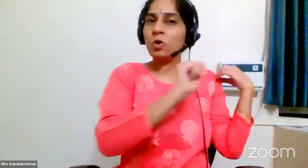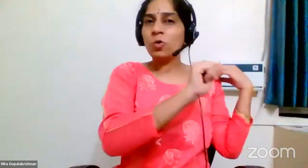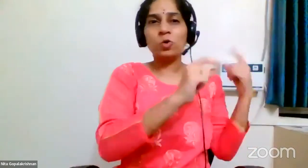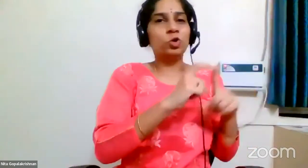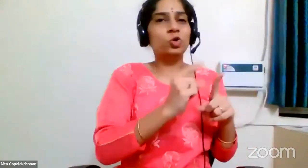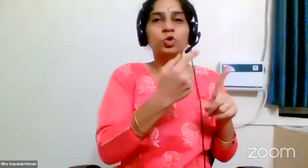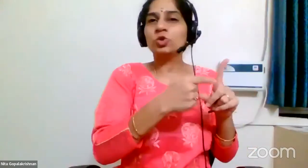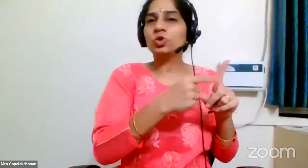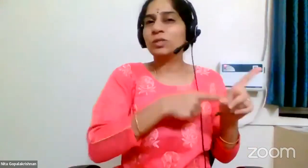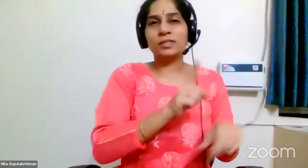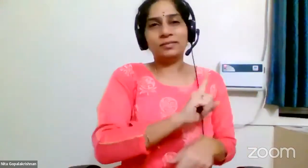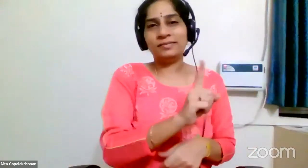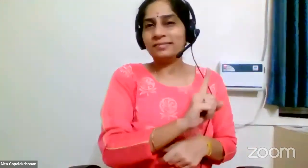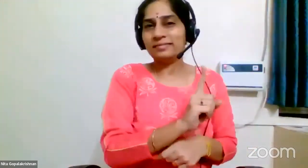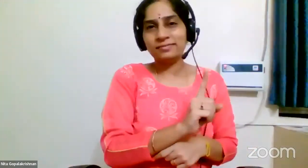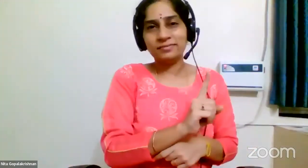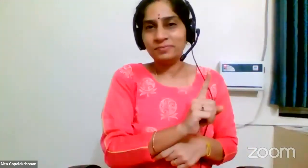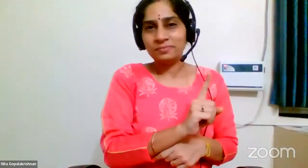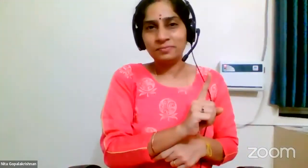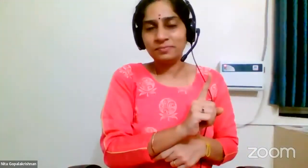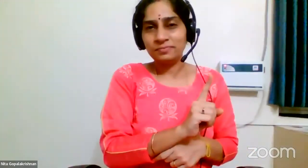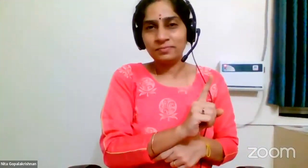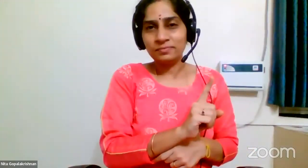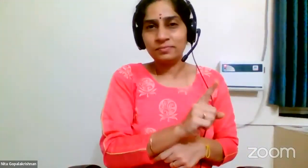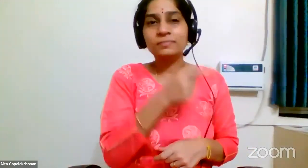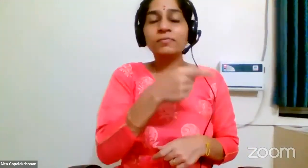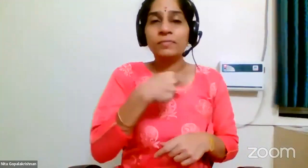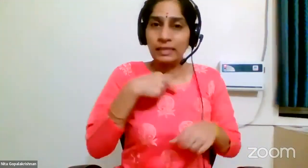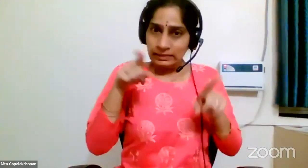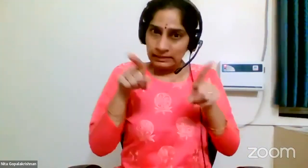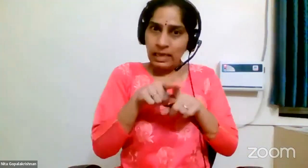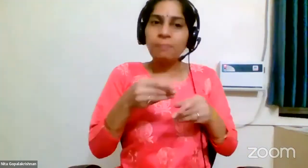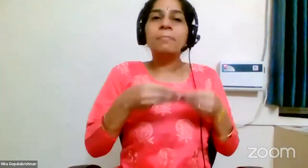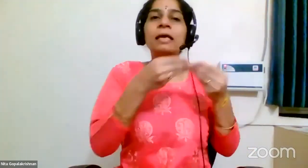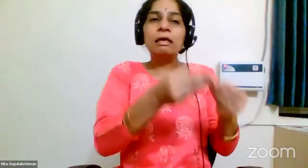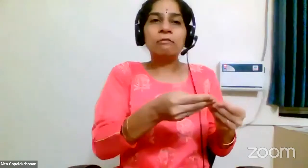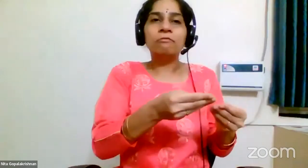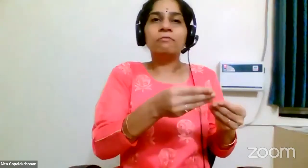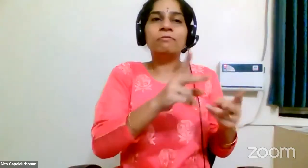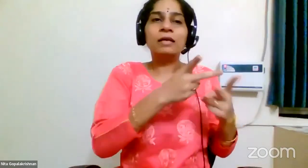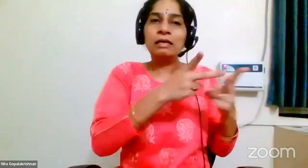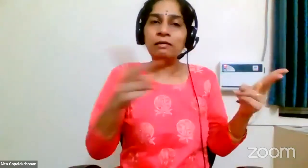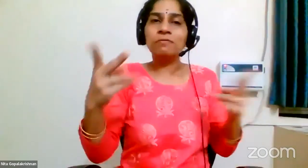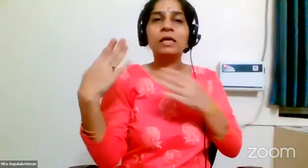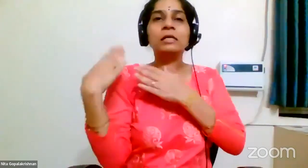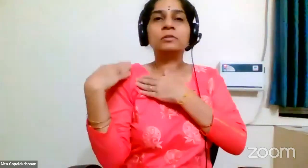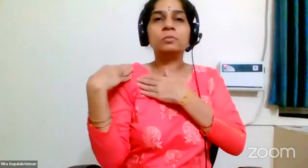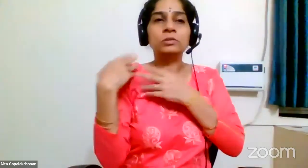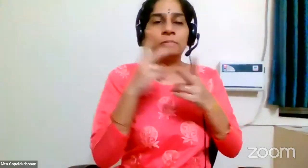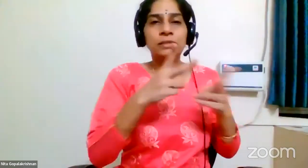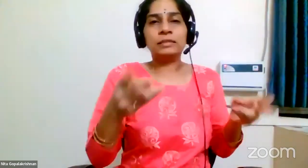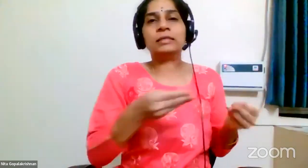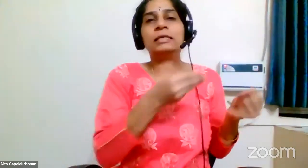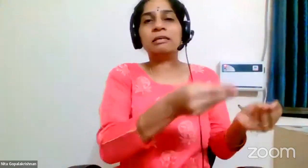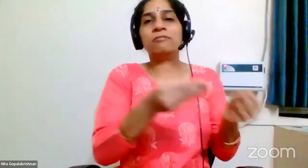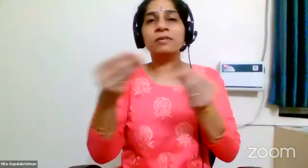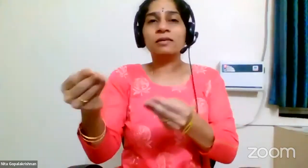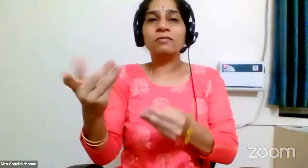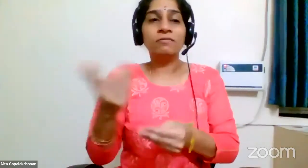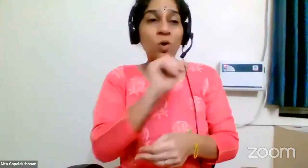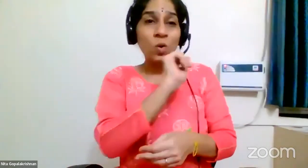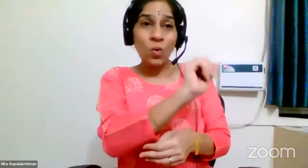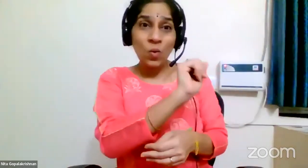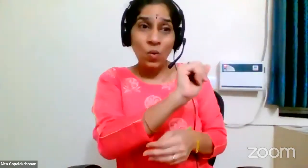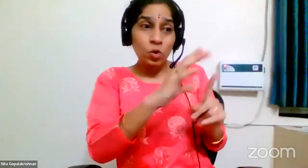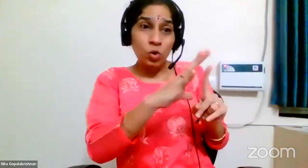व्यवस्था बनाई है, लेकिन इस बात को तुम जानो कि मेरे ऊपर किसी भी कर्म का कोई प्रभाव नहीं पड़ता है, जो व्यक्ति